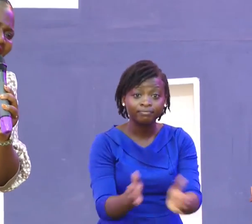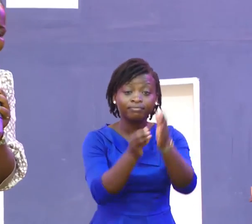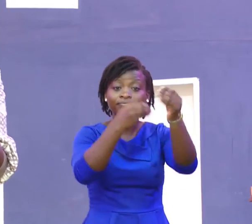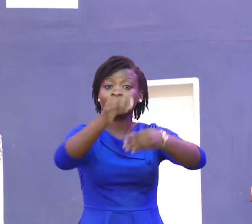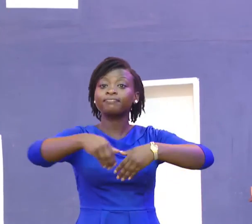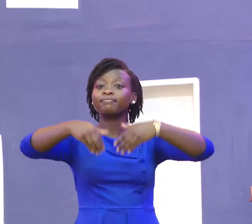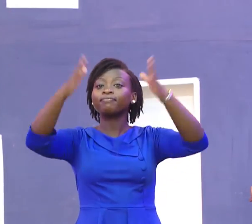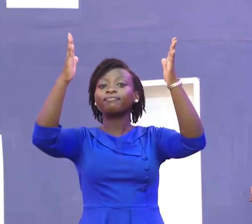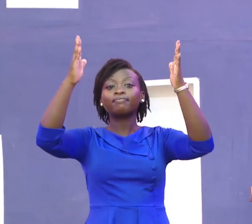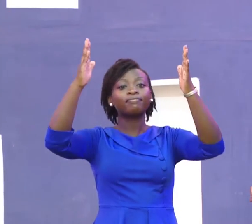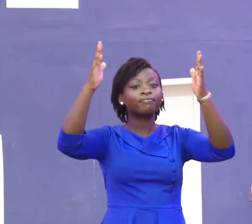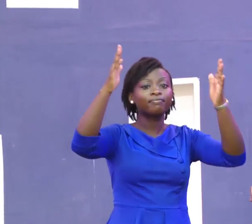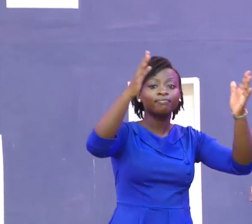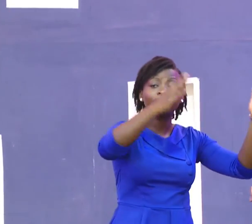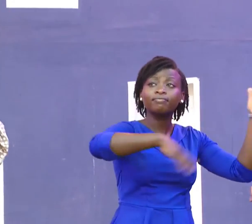Alleluia,